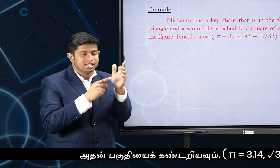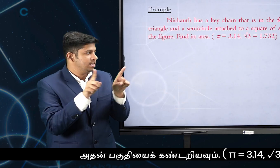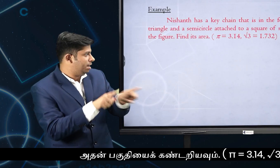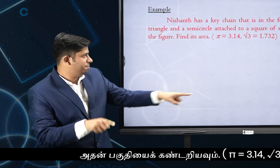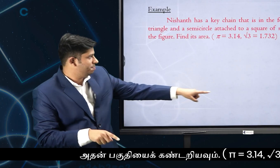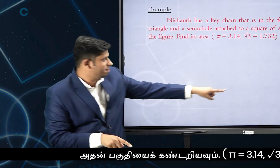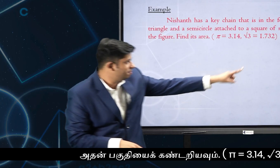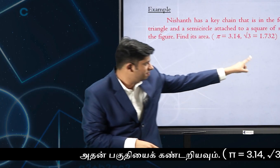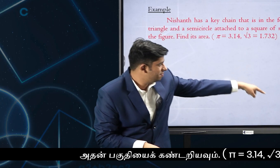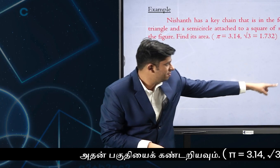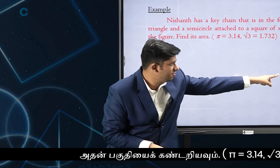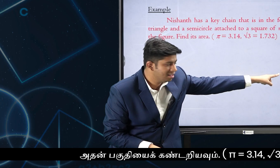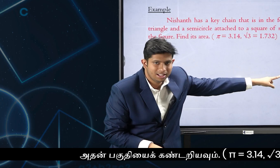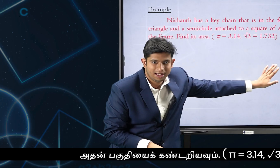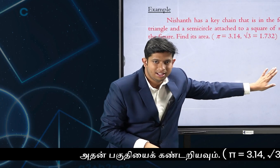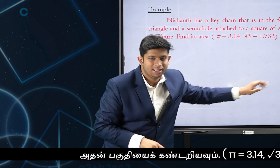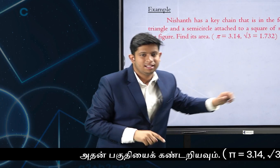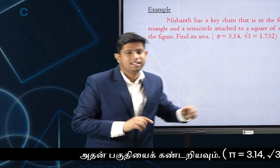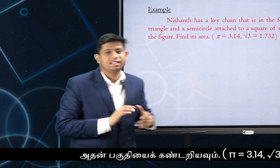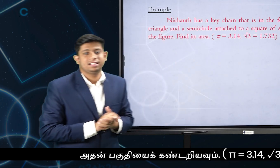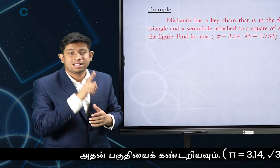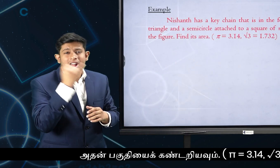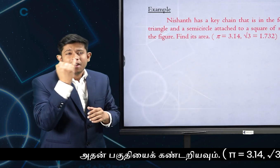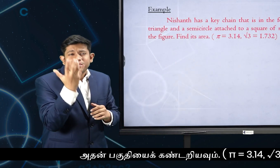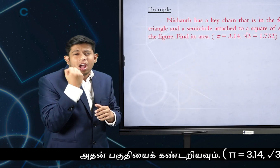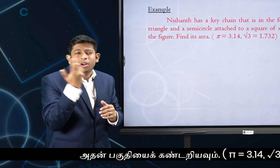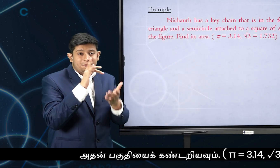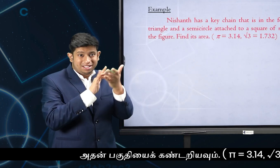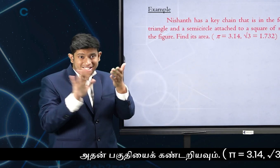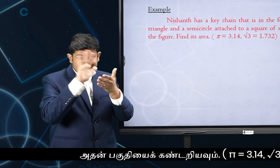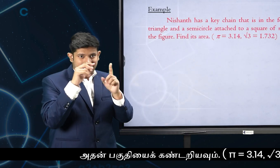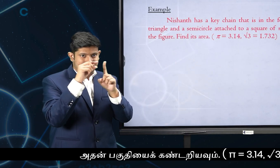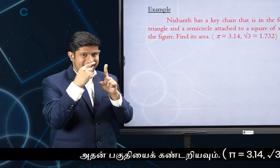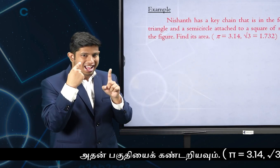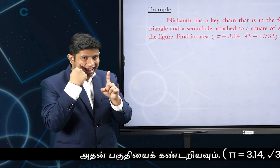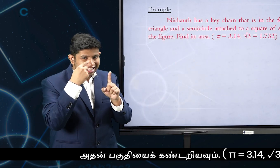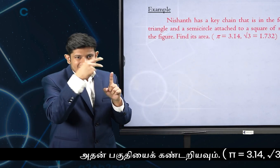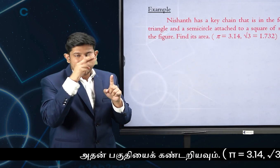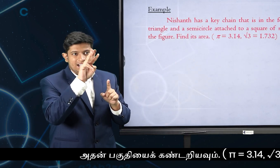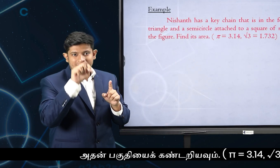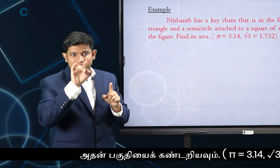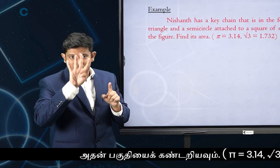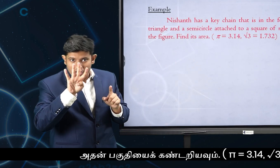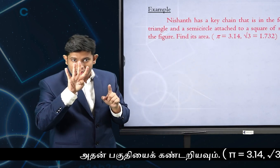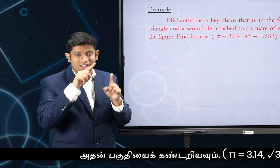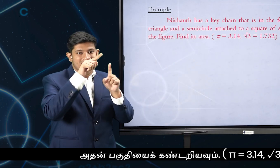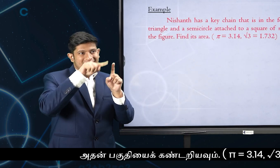அதன் பகுதியை கண்டறியவும். அதாவது பை ஈடு 3.14 வர்க்கமூலம் 3